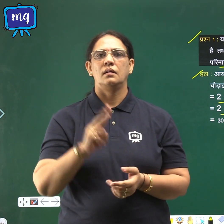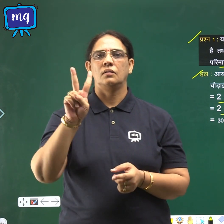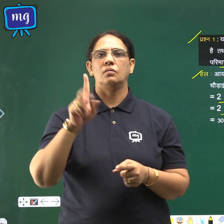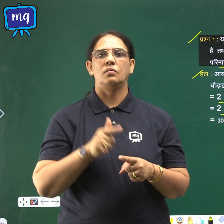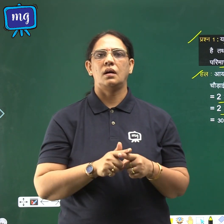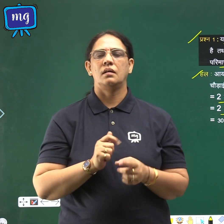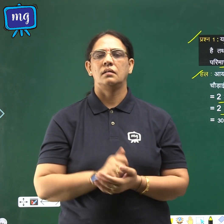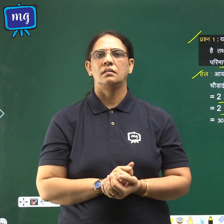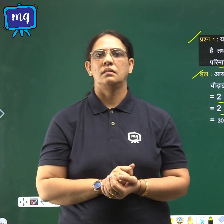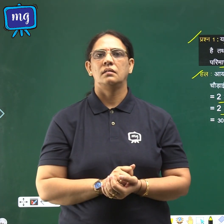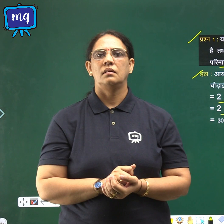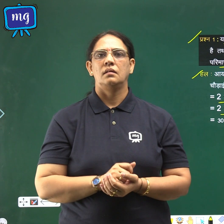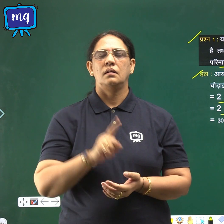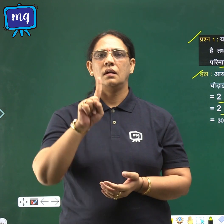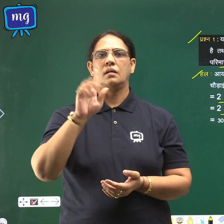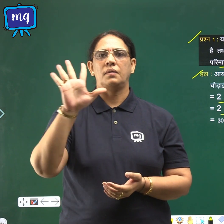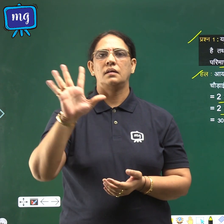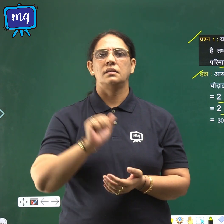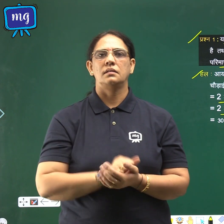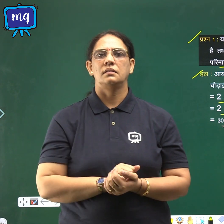गुना 15